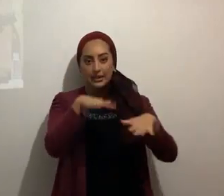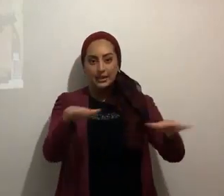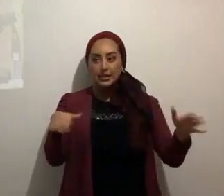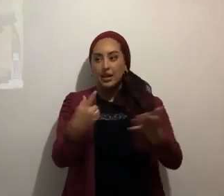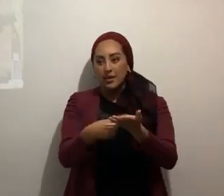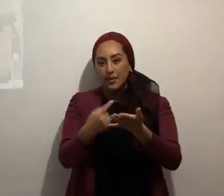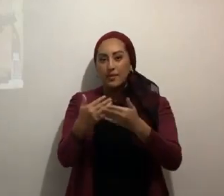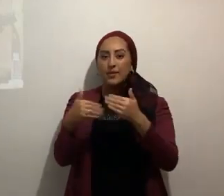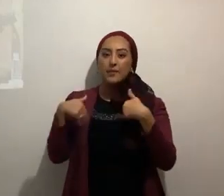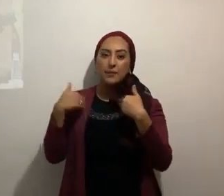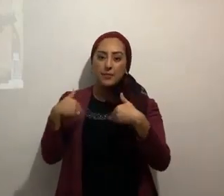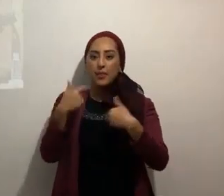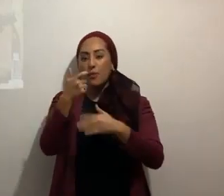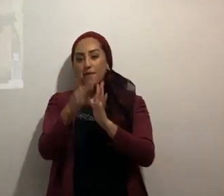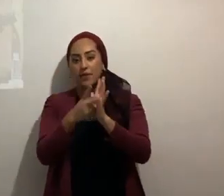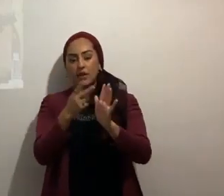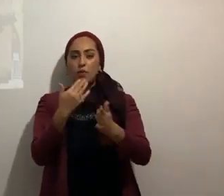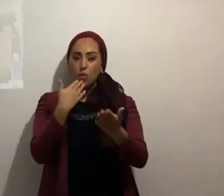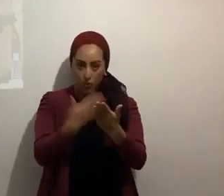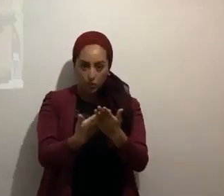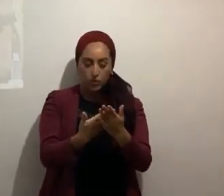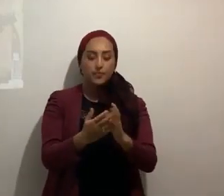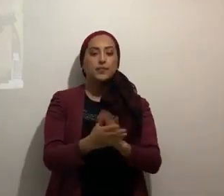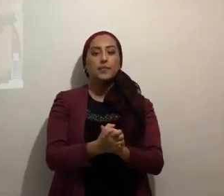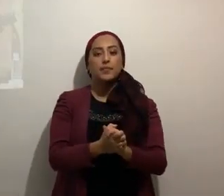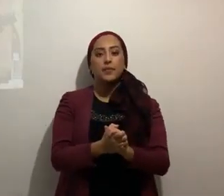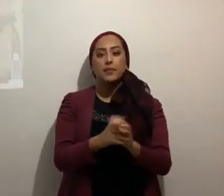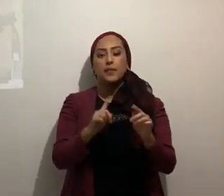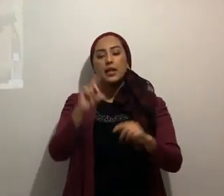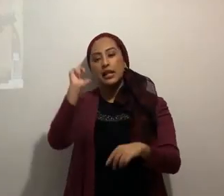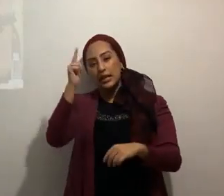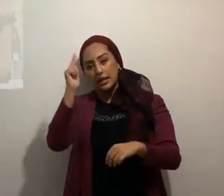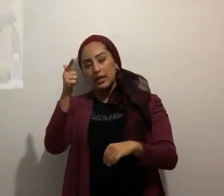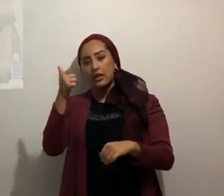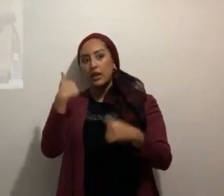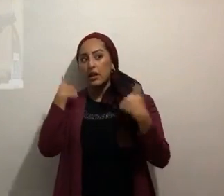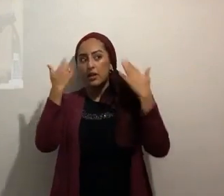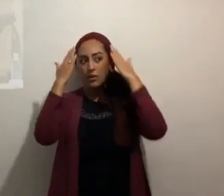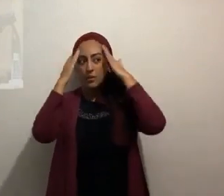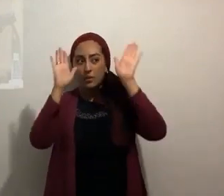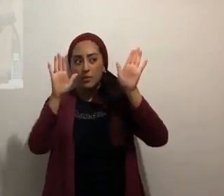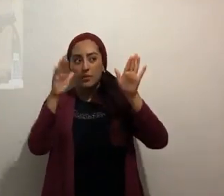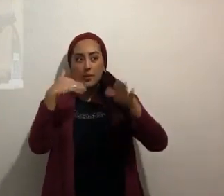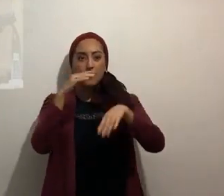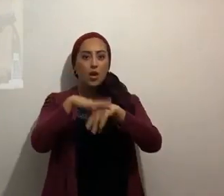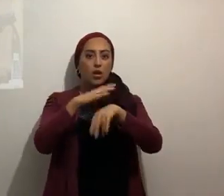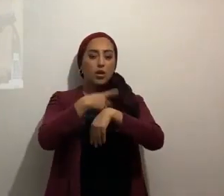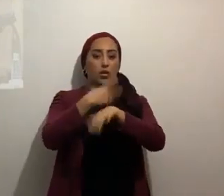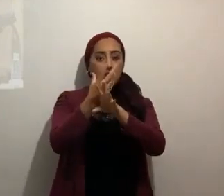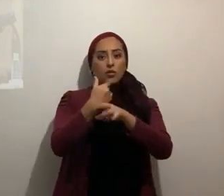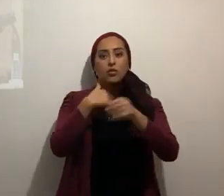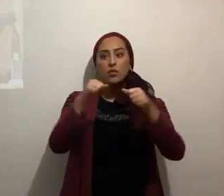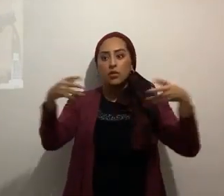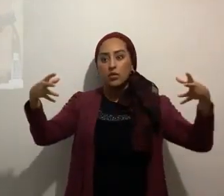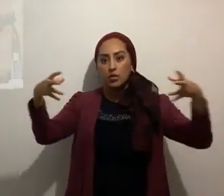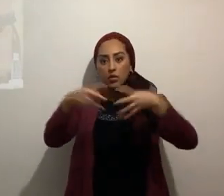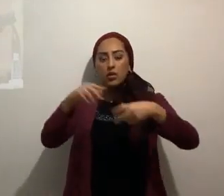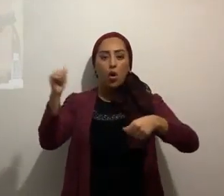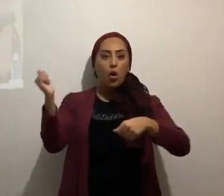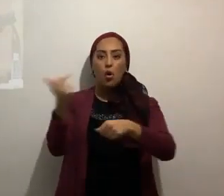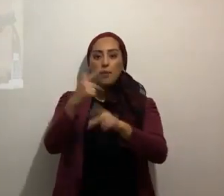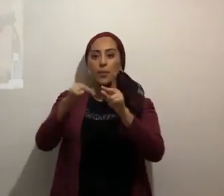niños y jovencitos viendo los videos y qué bueno, pero después ya, no sé, en una videollamada podríamos reunir a